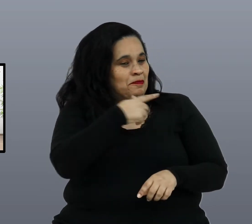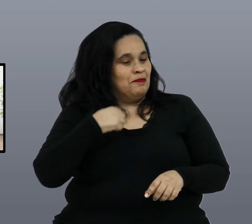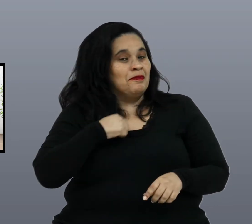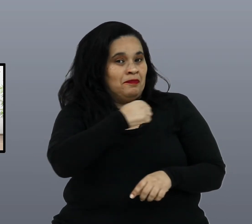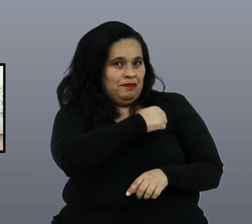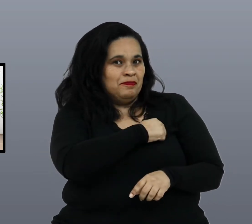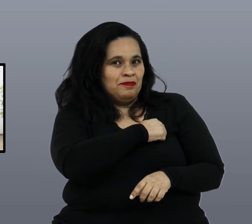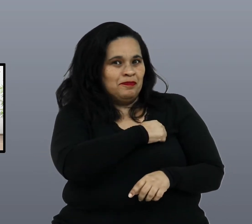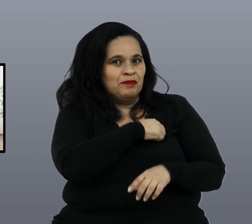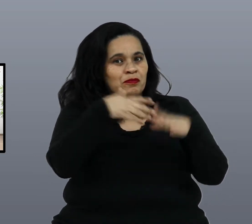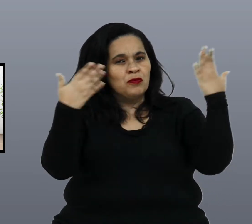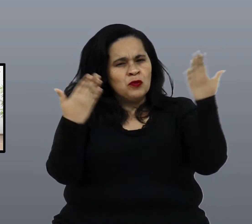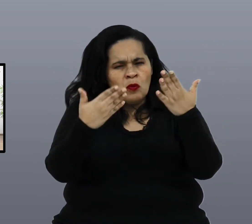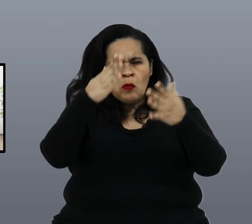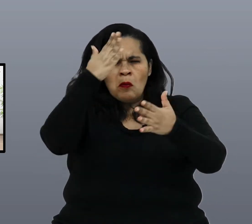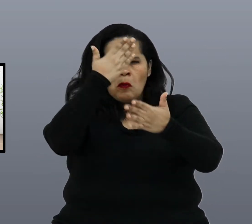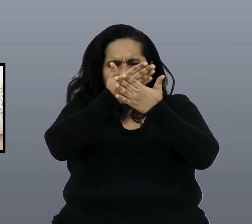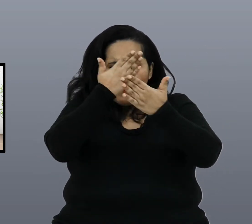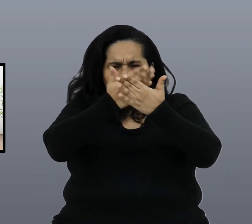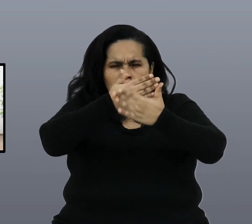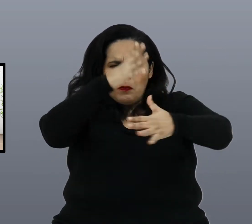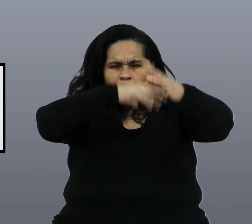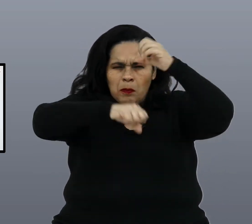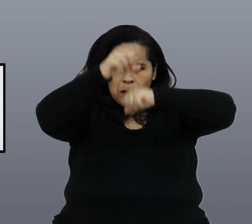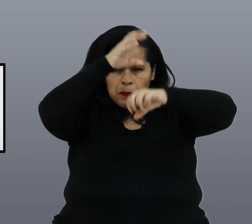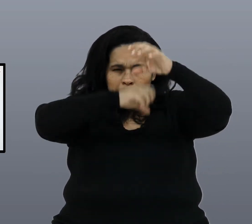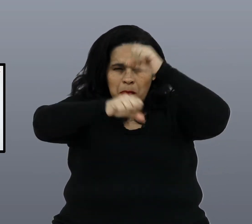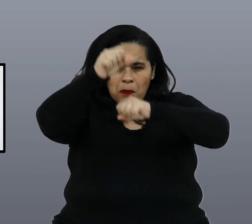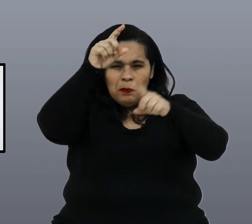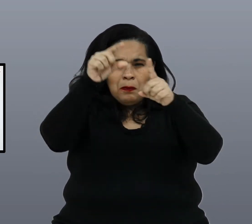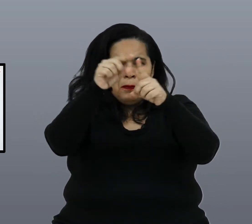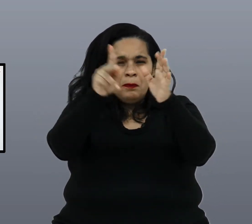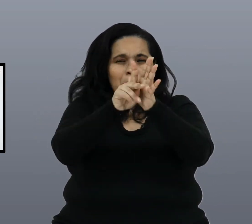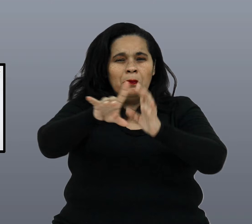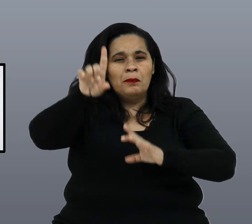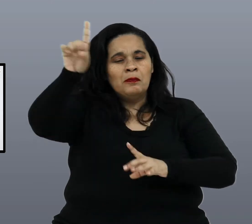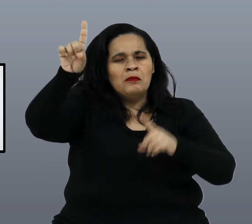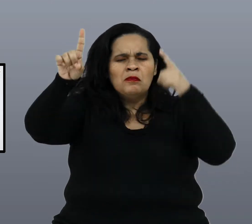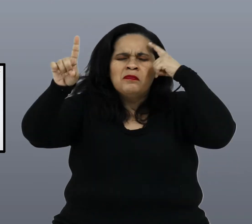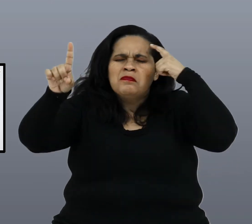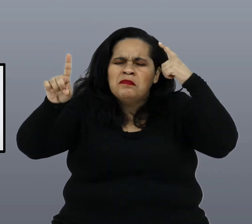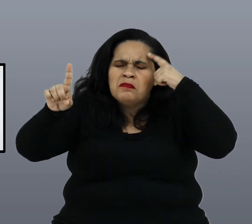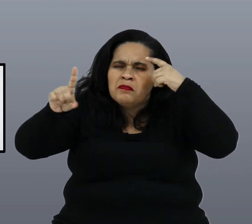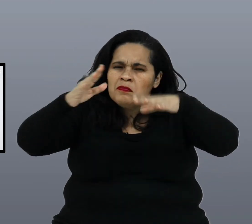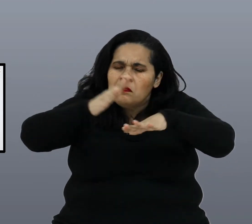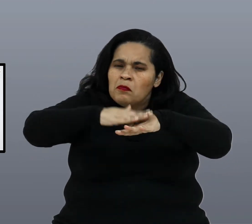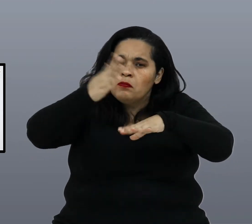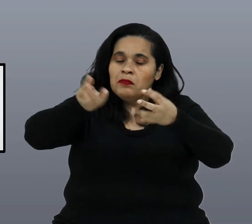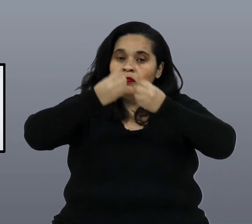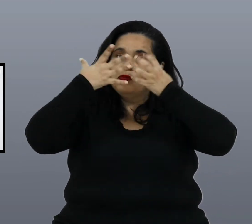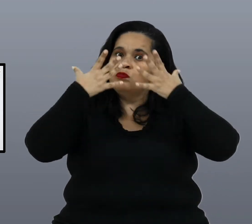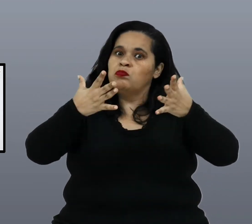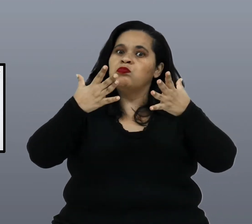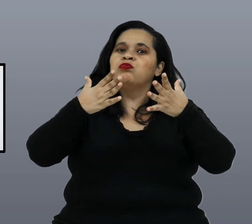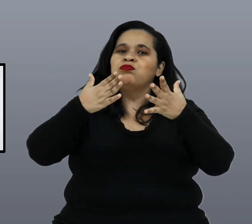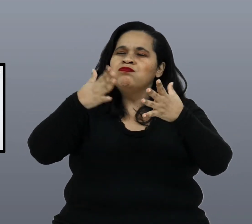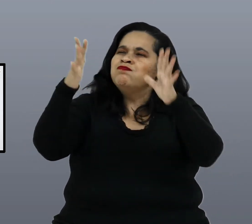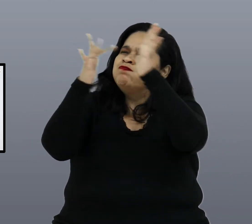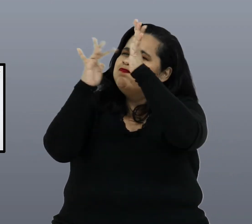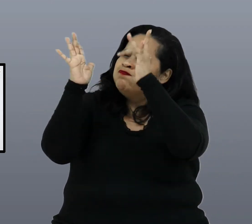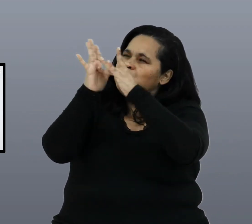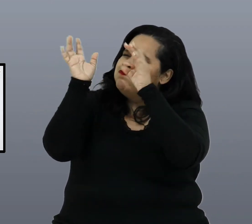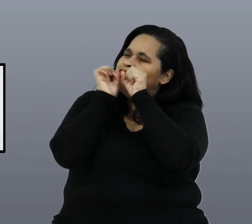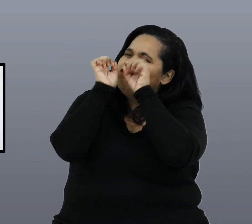o estudo da palavra de Deus, né? Levar aos nossos irmãos um pouco da reflexão da palavra, é muito bom. E espero que o Senhor Jesus continue